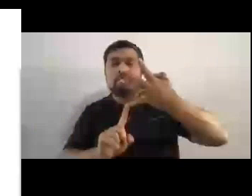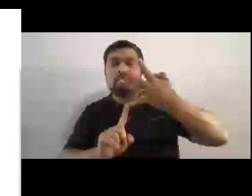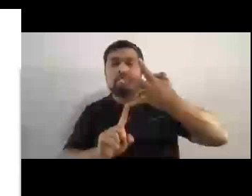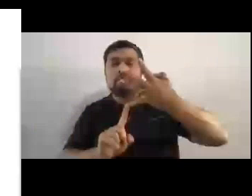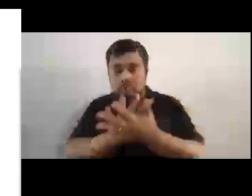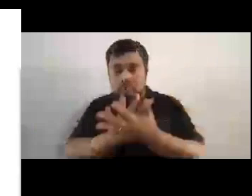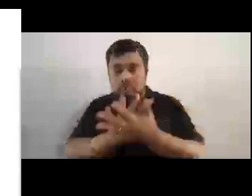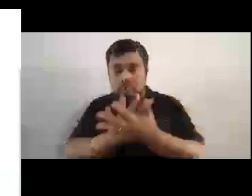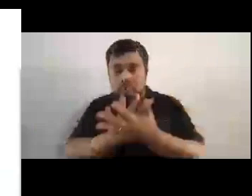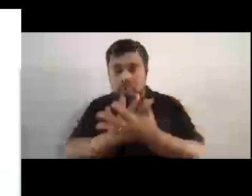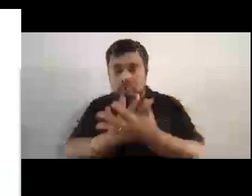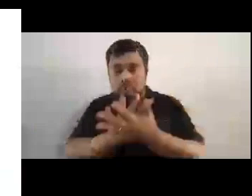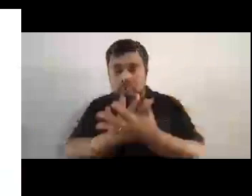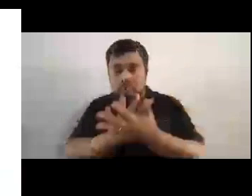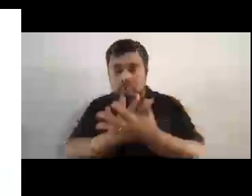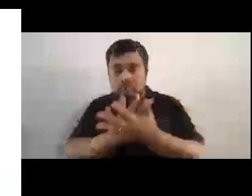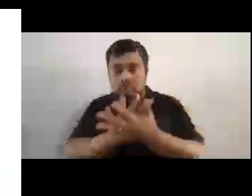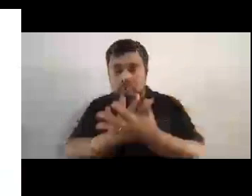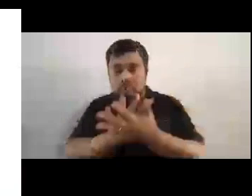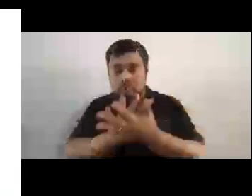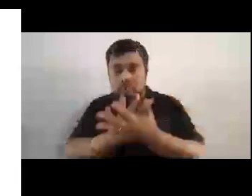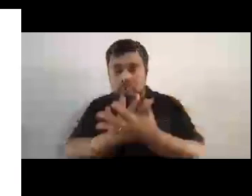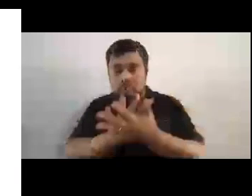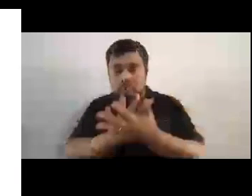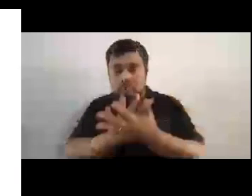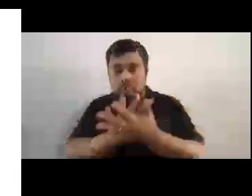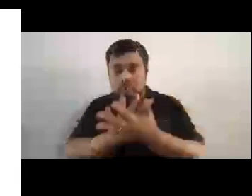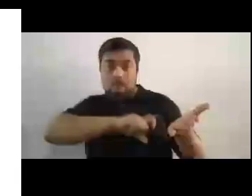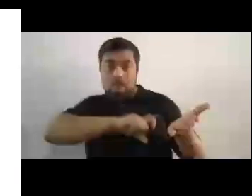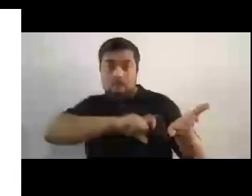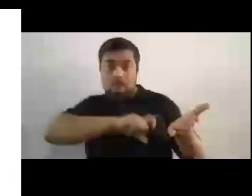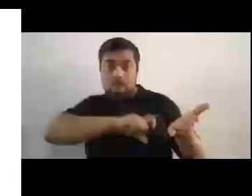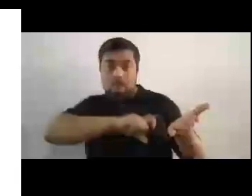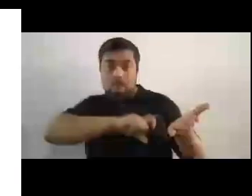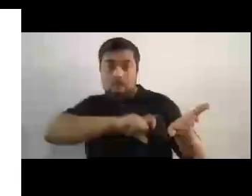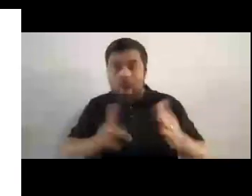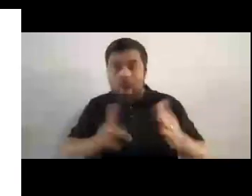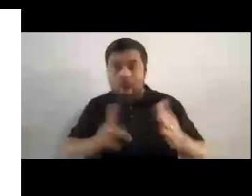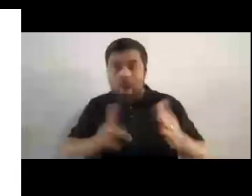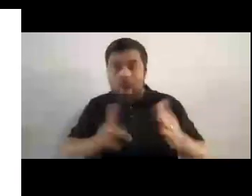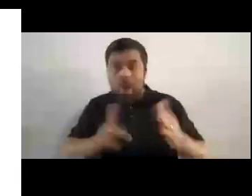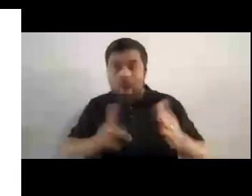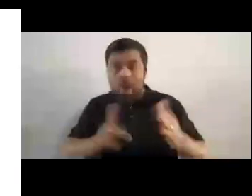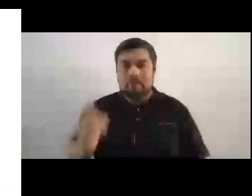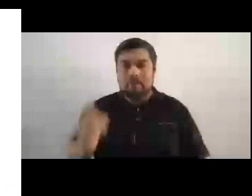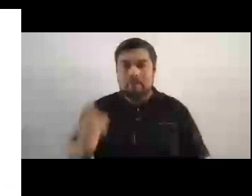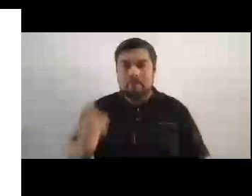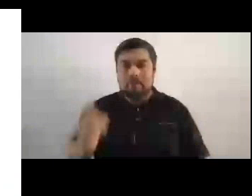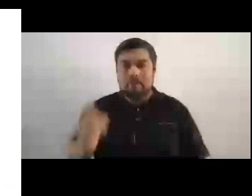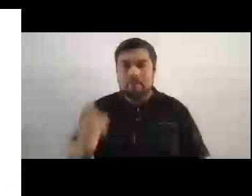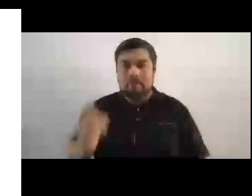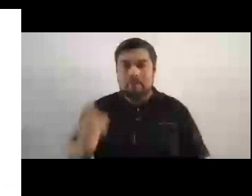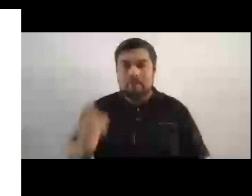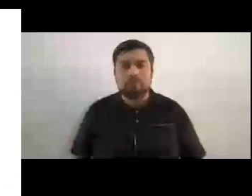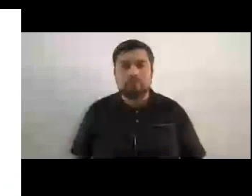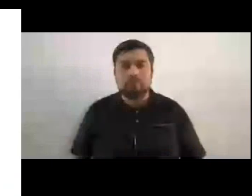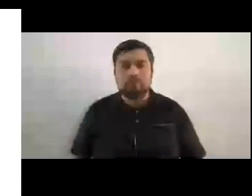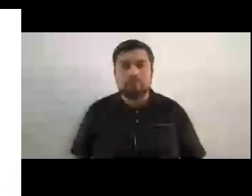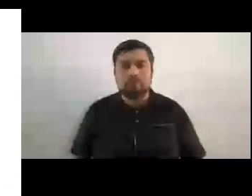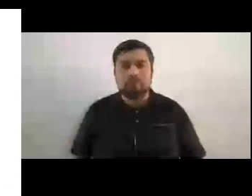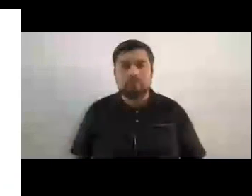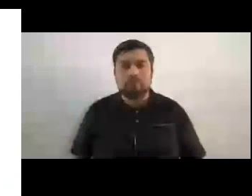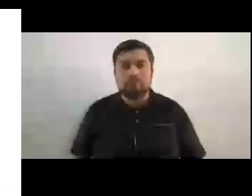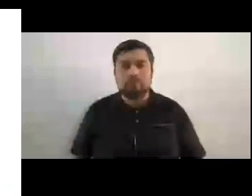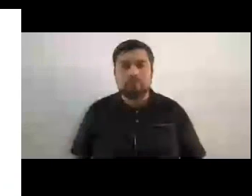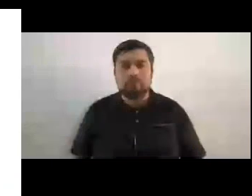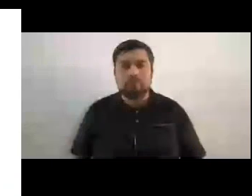La siguiente. ¿Por qué era necesario entonces cumplir